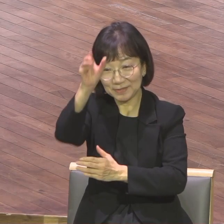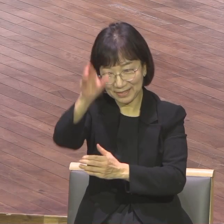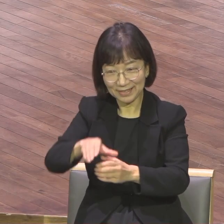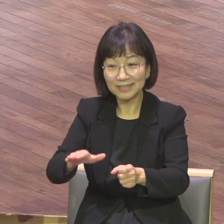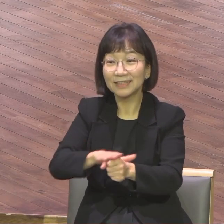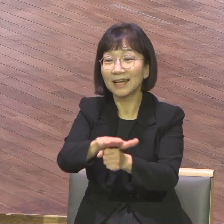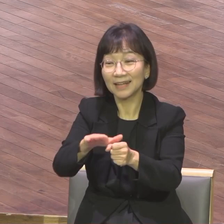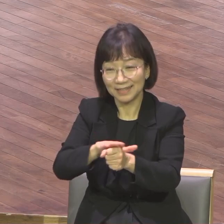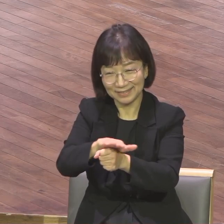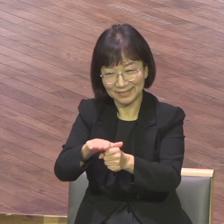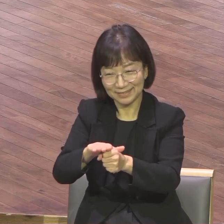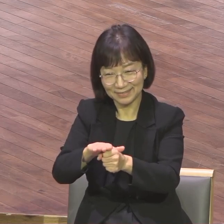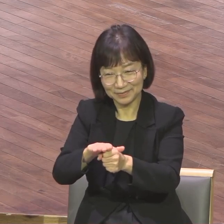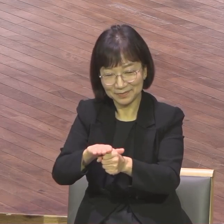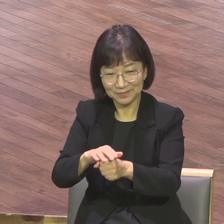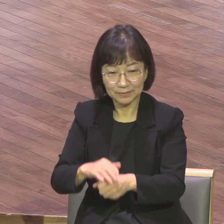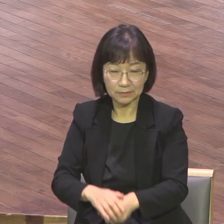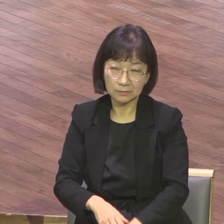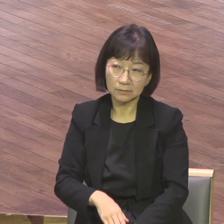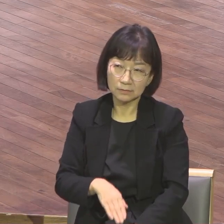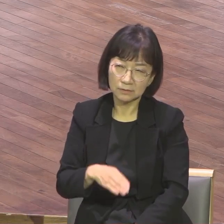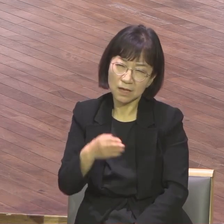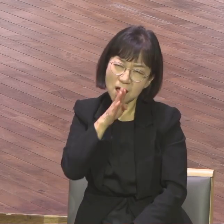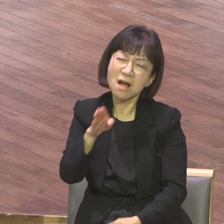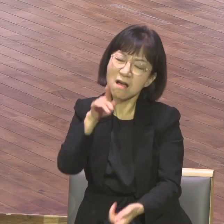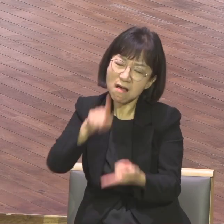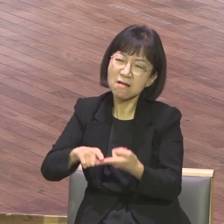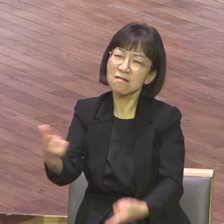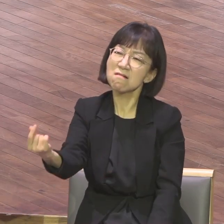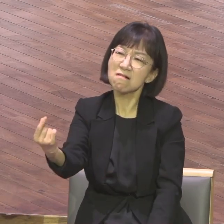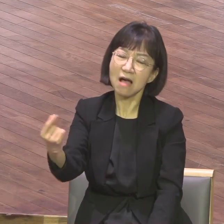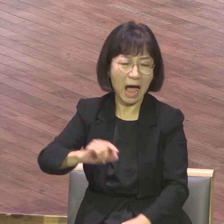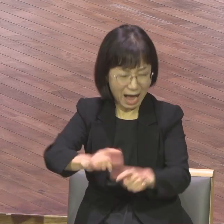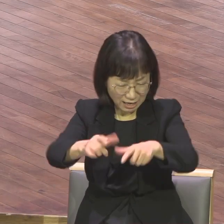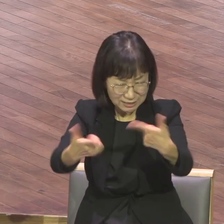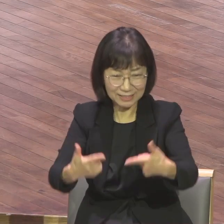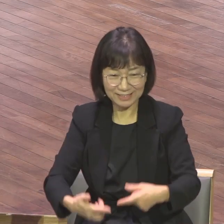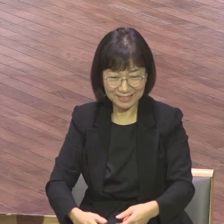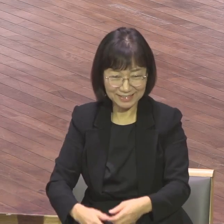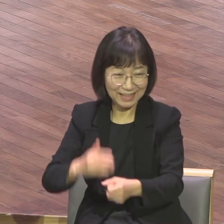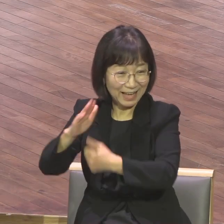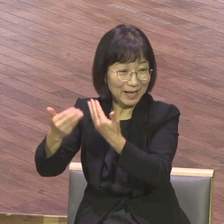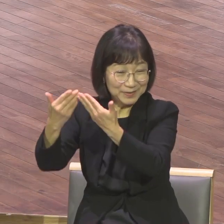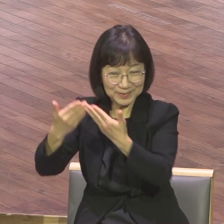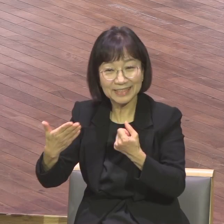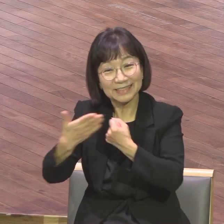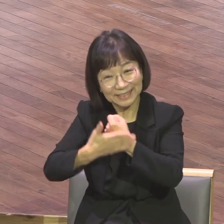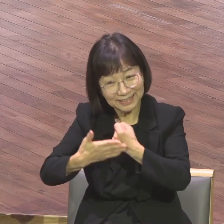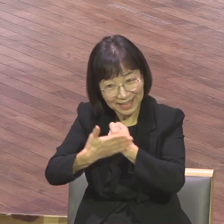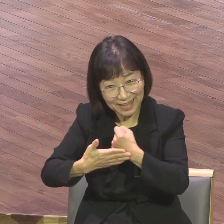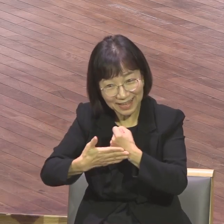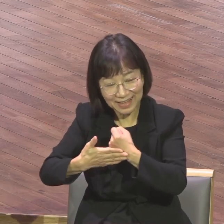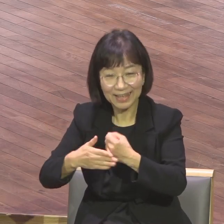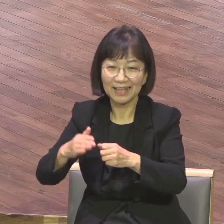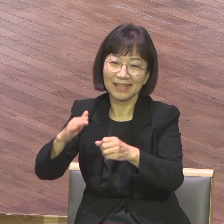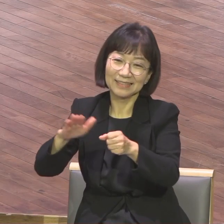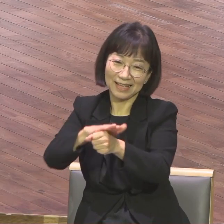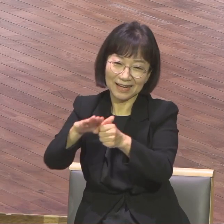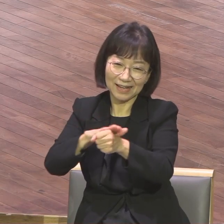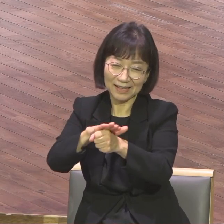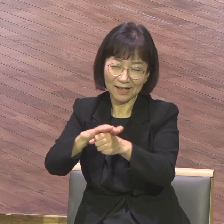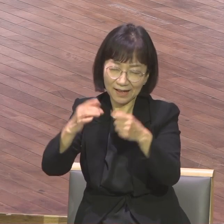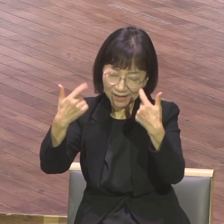당연한 거 아니에요. 당연한 거 아닙니다. 영계 모든 성도들 이 놀라운 은혜와 사랑을 이수사